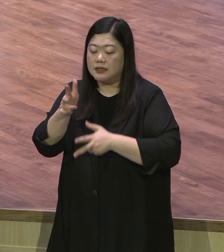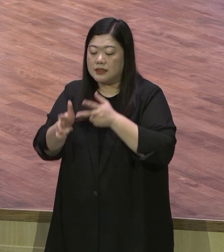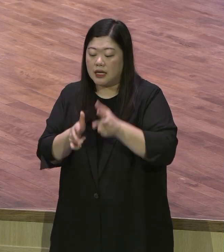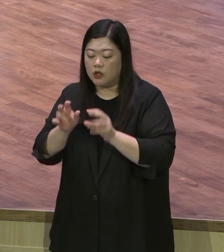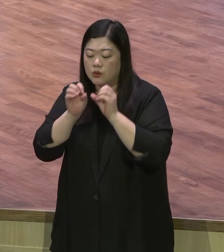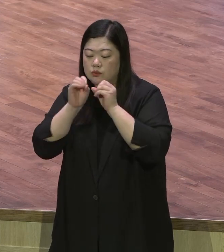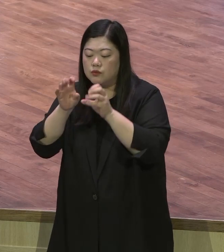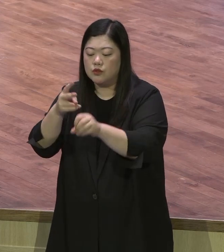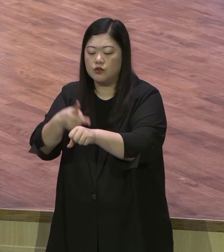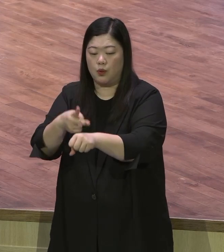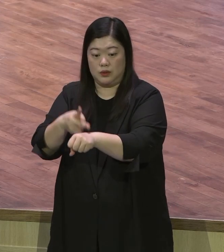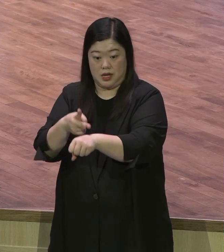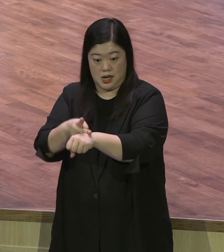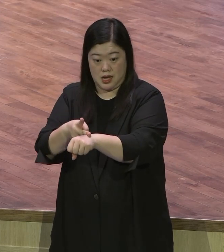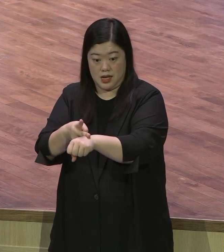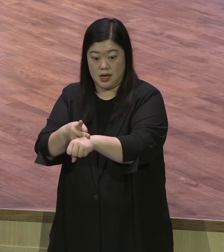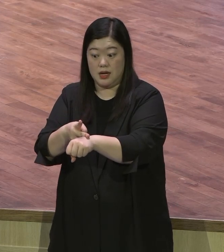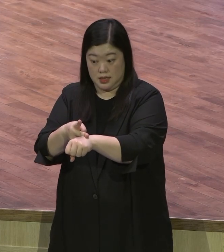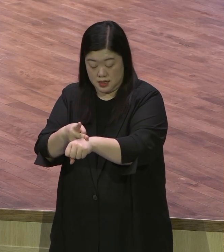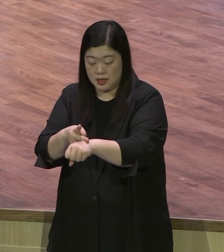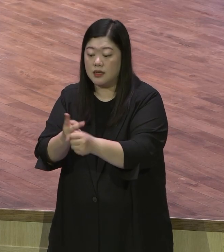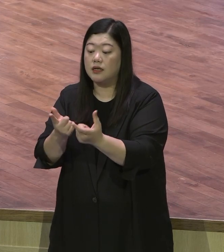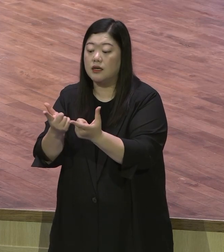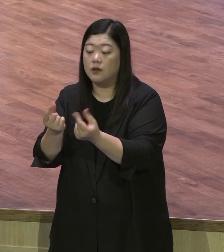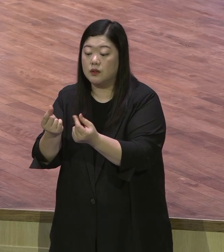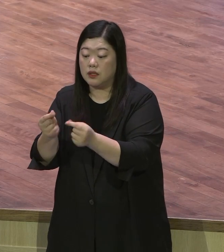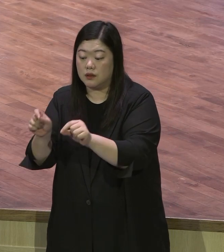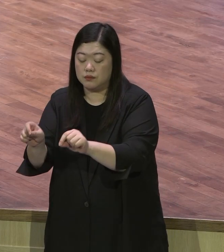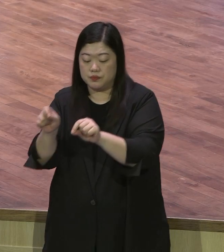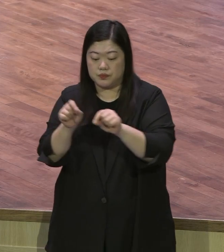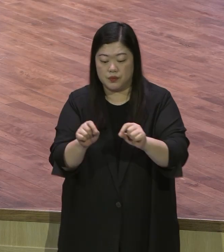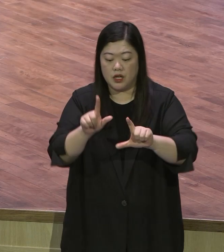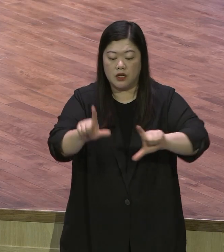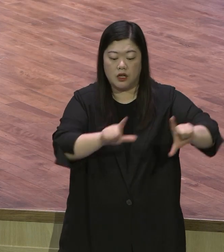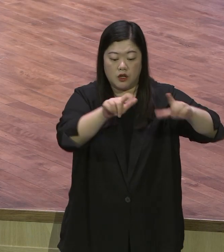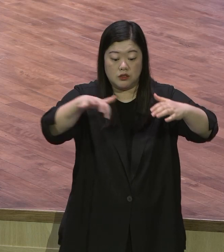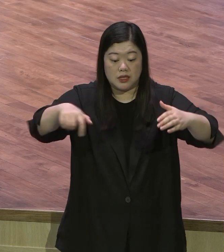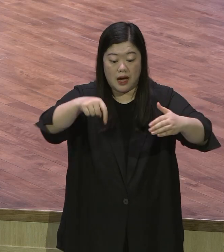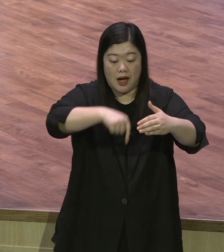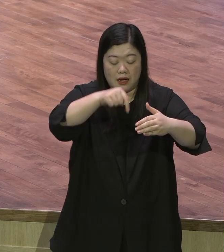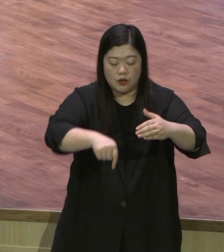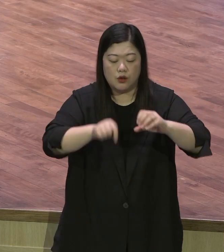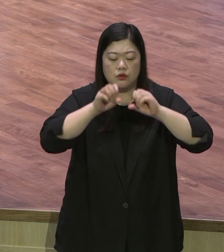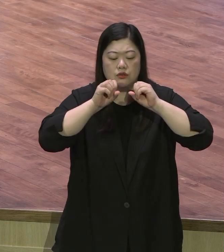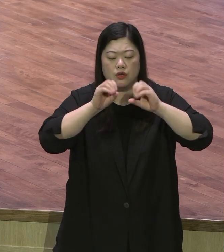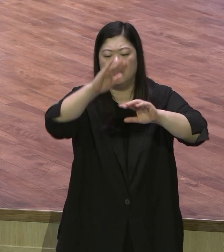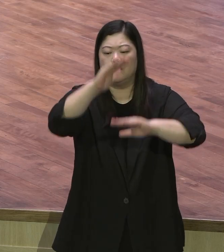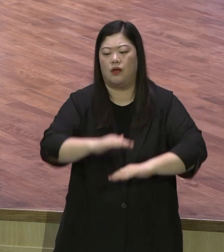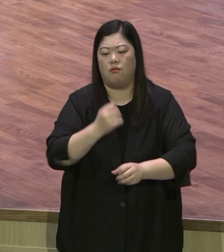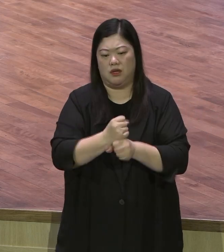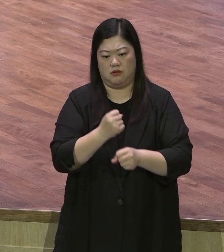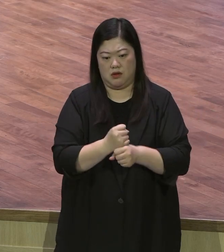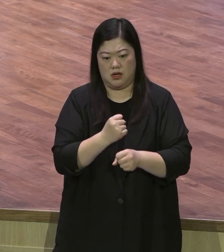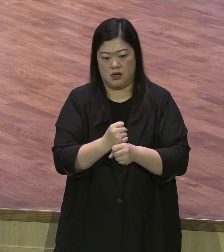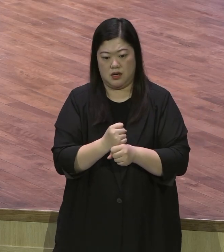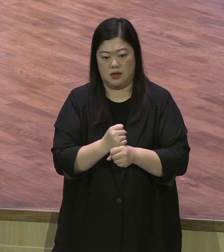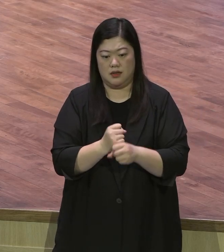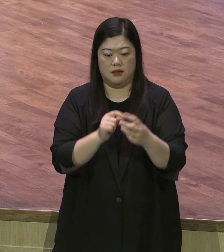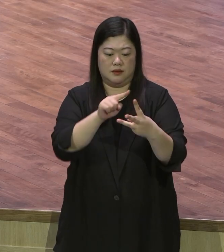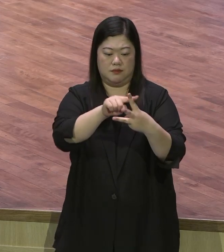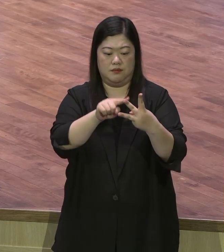산업 선교사가 되어 현장 선교사로서 전도 콘텐츠를 만들어라. 세 가지예요. 세 가지. 기도 콘텐츠,